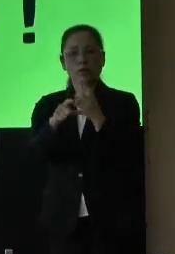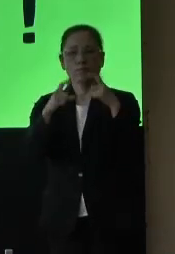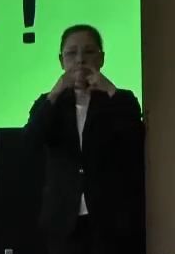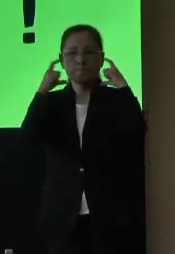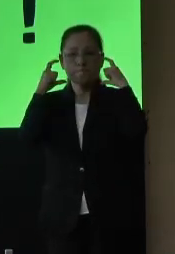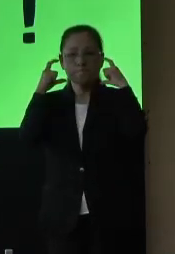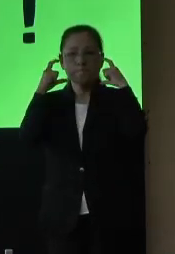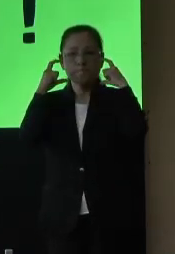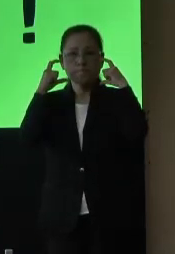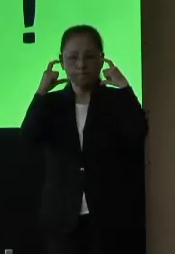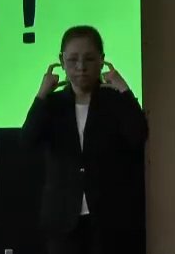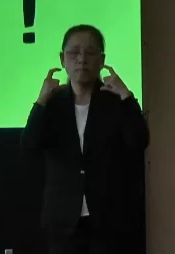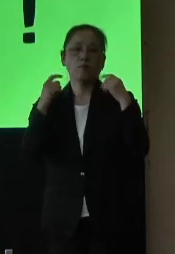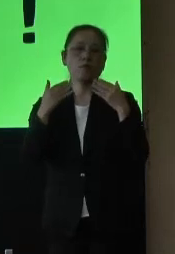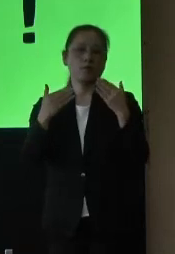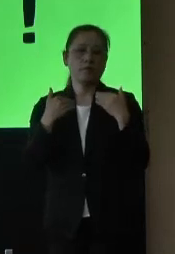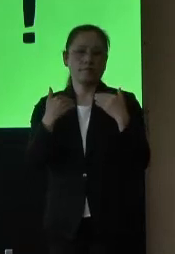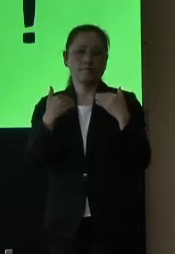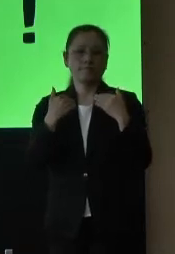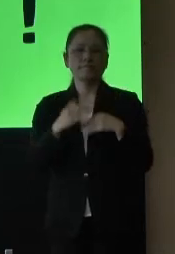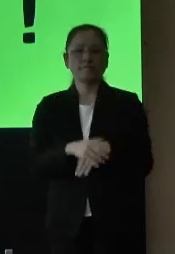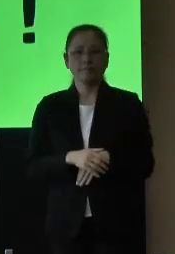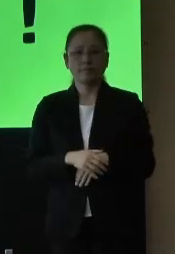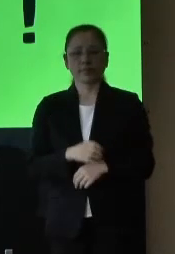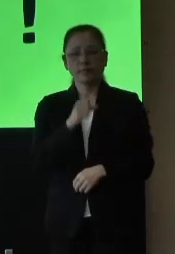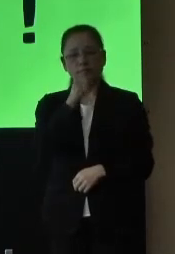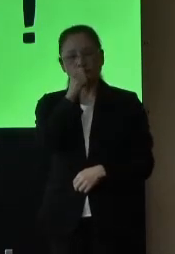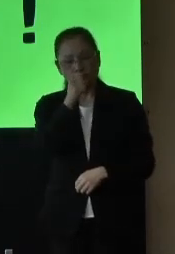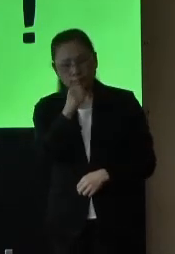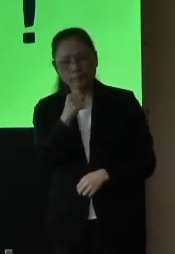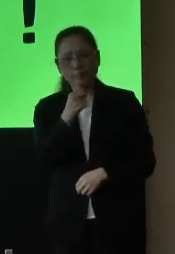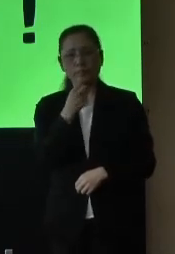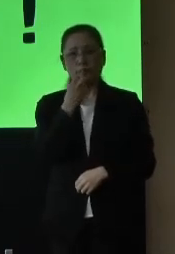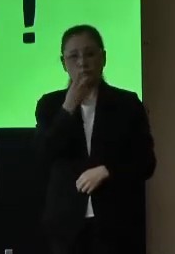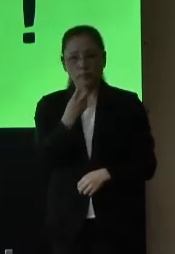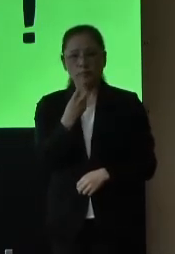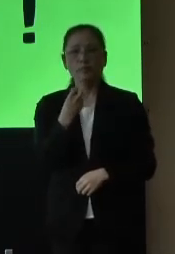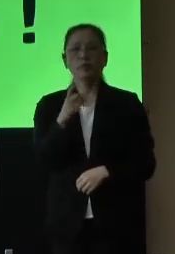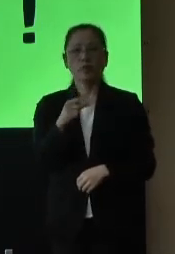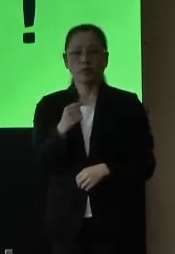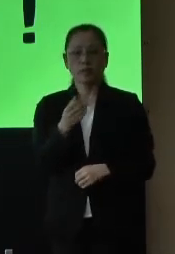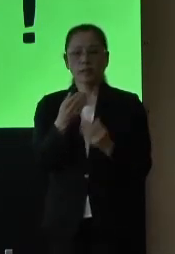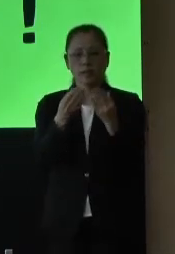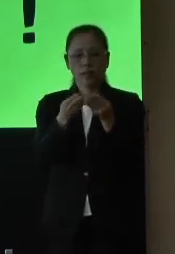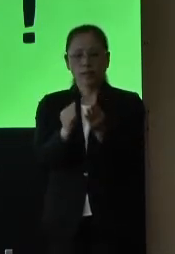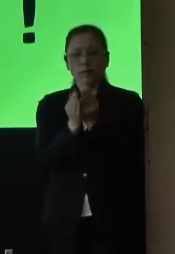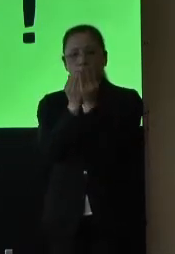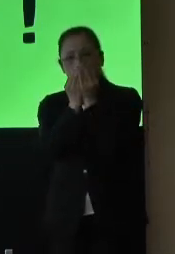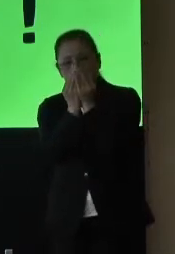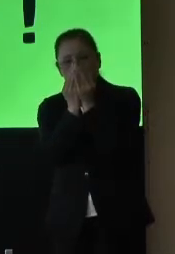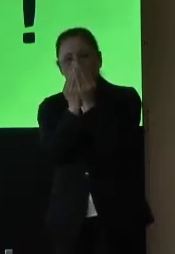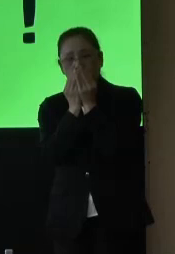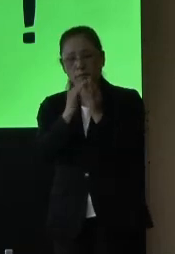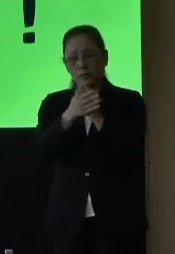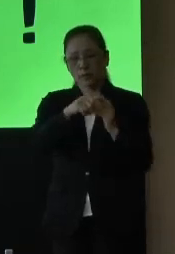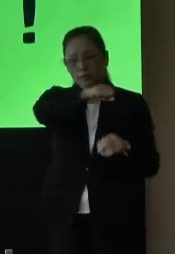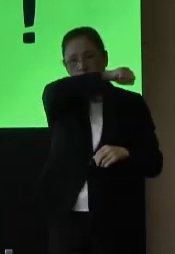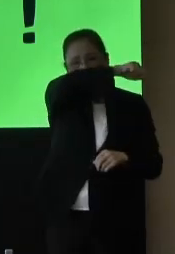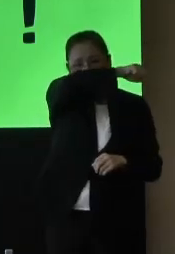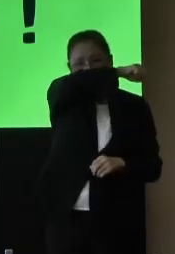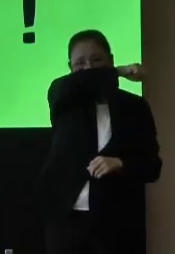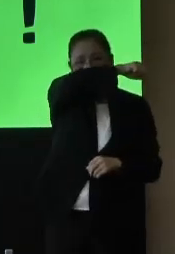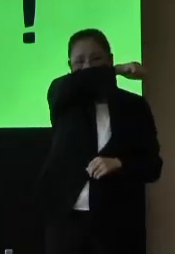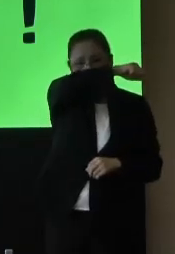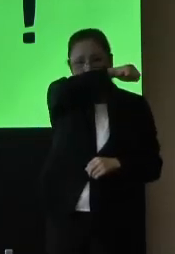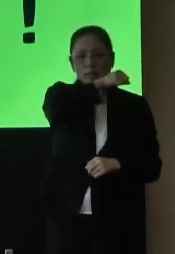マスクを着用すること、そして咳やくしゃみなどが出るときにはハンカチを使ったり袖を使ったり